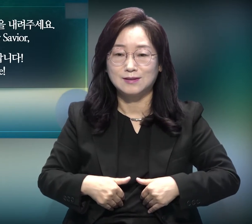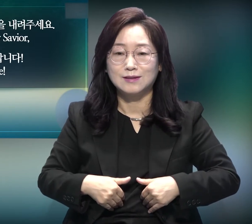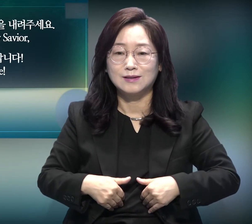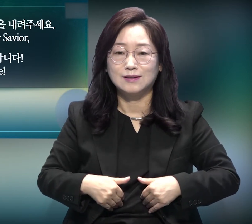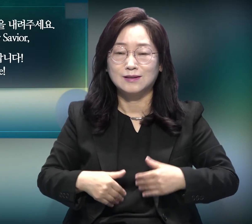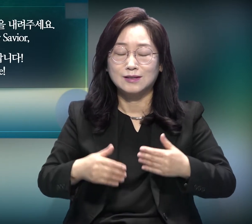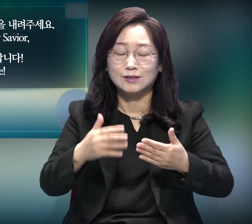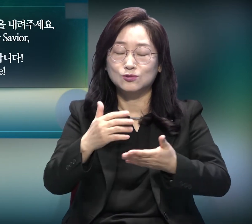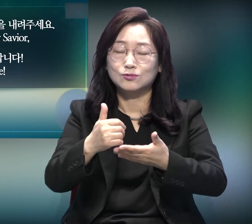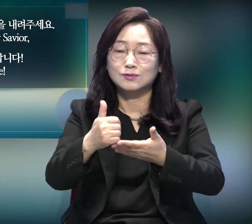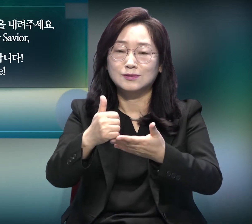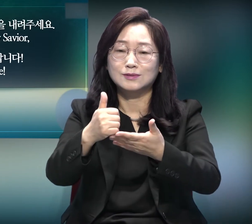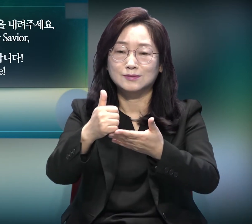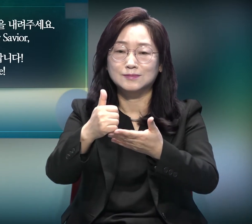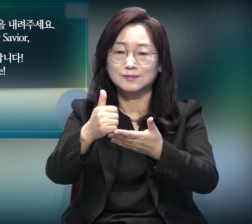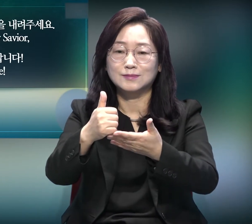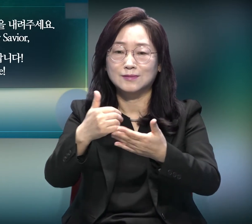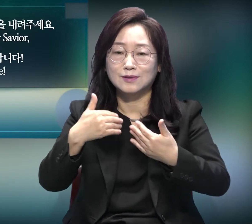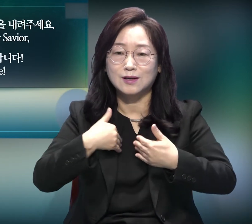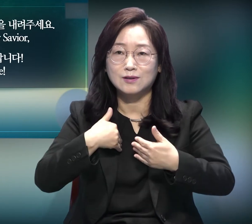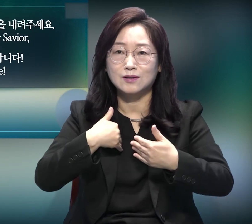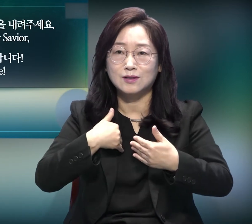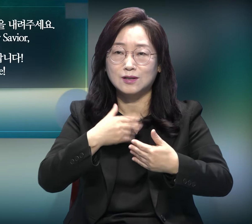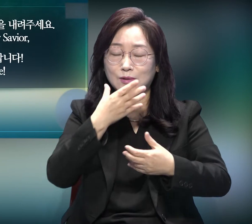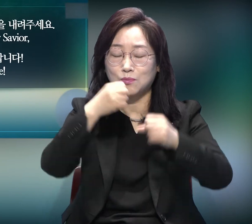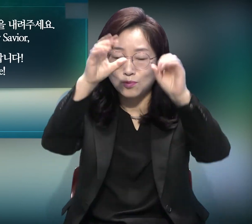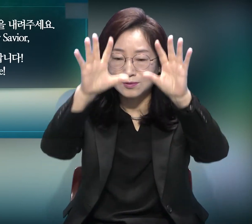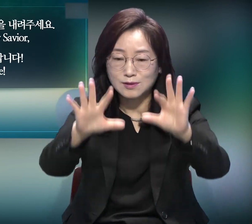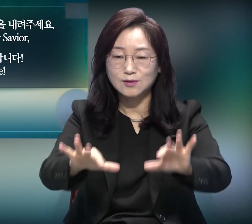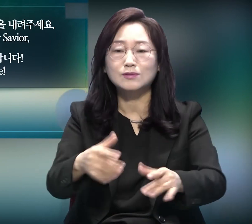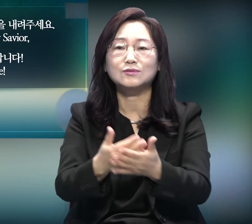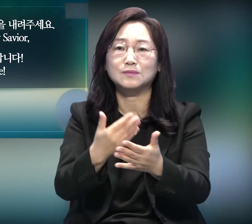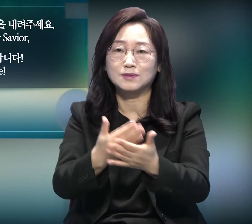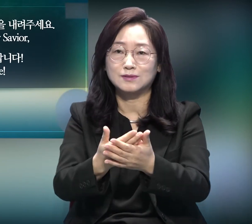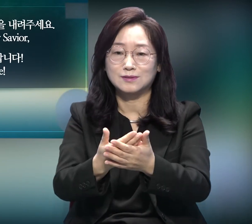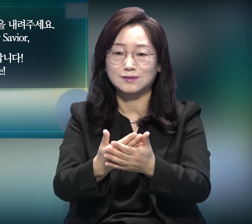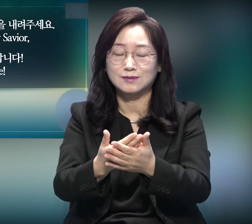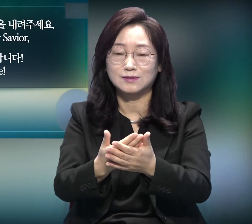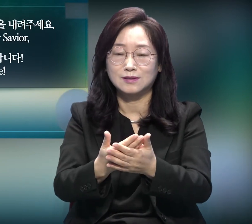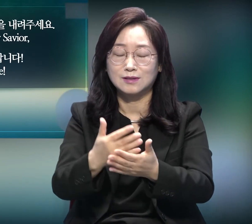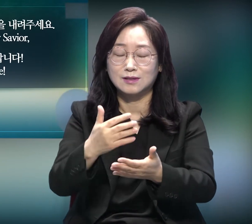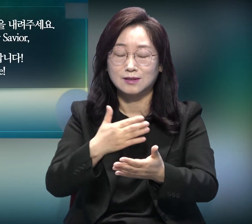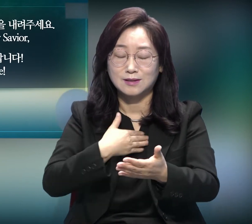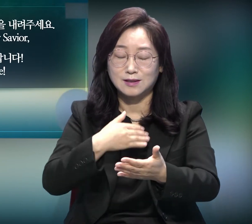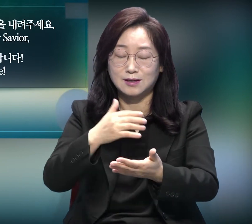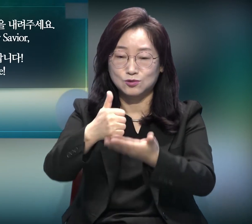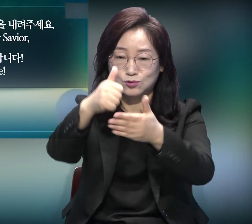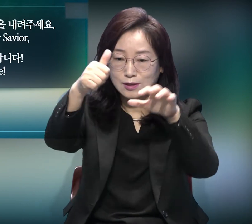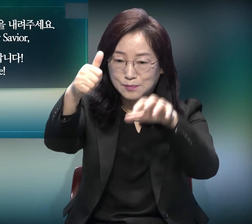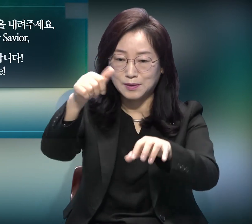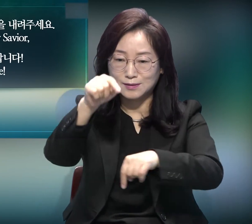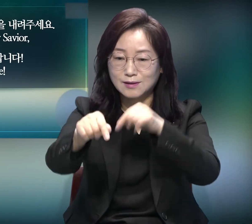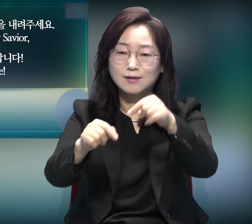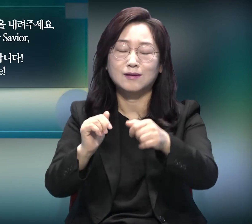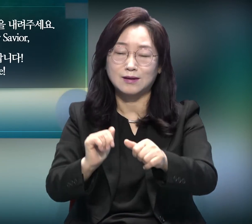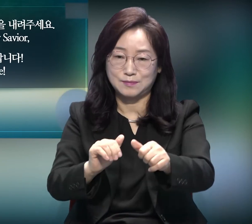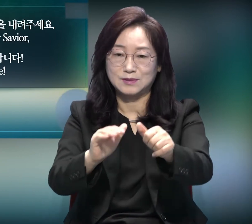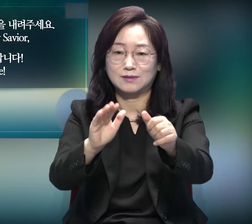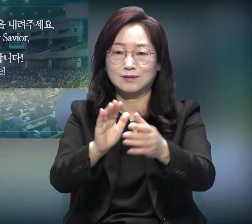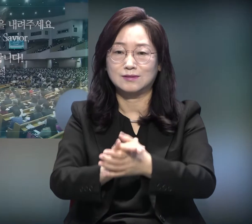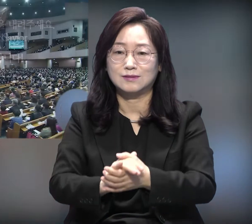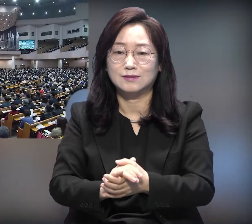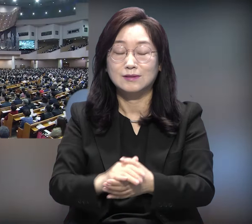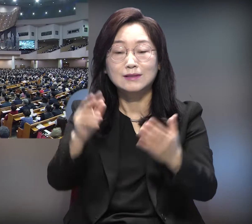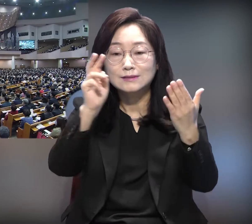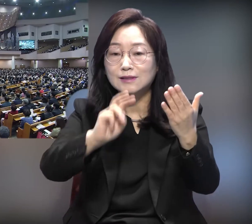Savior. 주님, 나를 복내려 주옵소서. I come to thee. 내가 주님께 나아갑니다. 이 찬송을